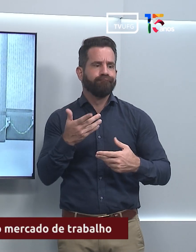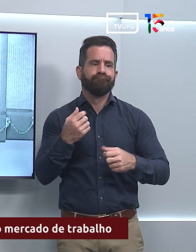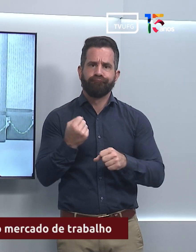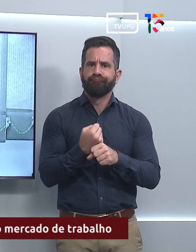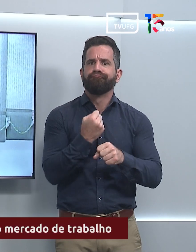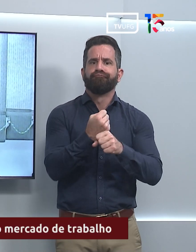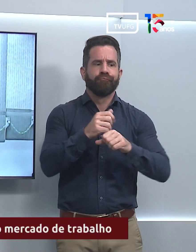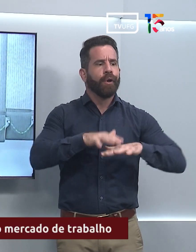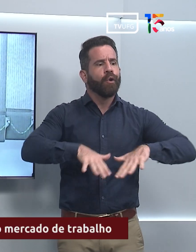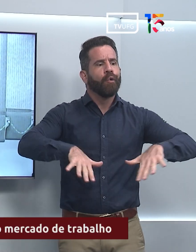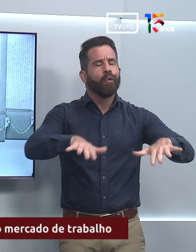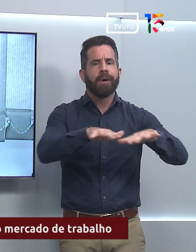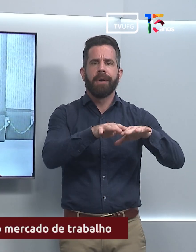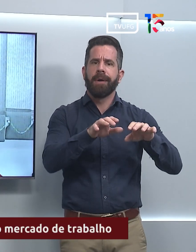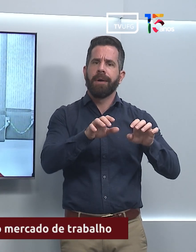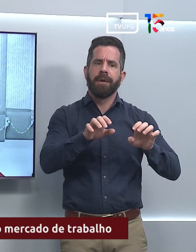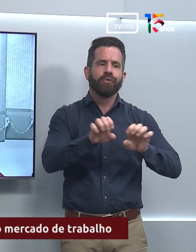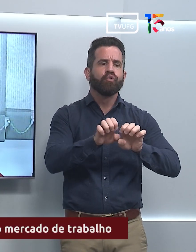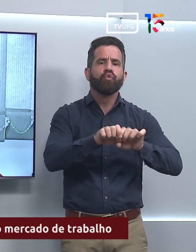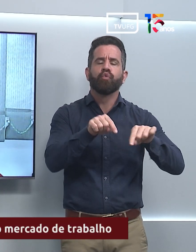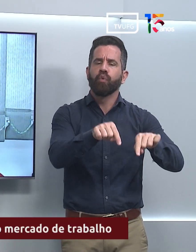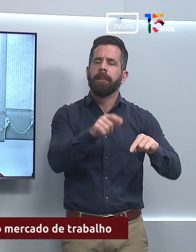não conseguem